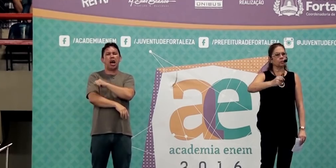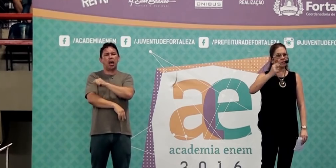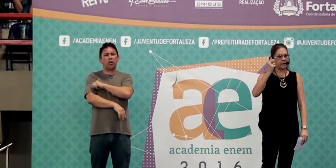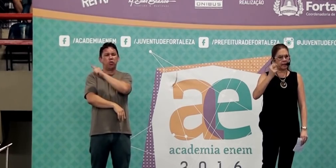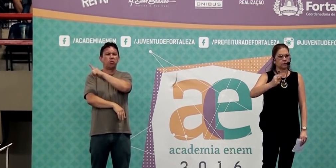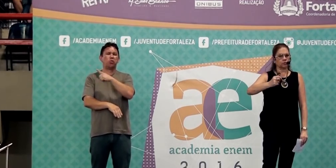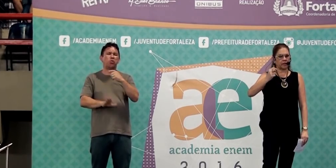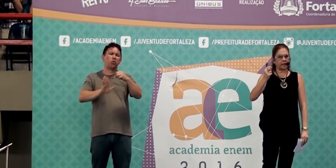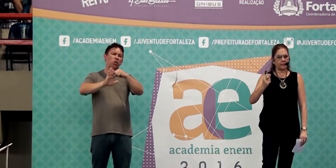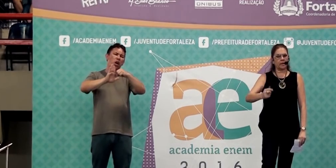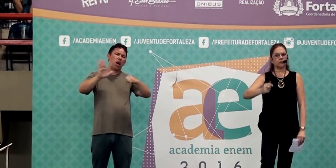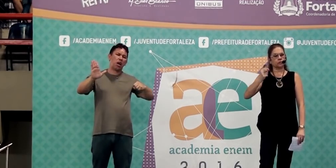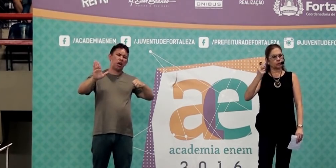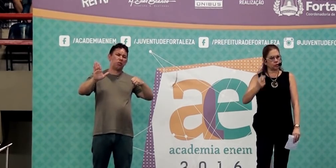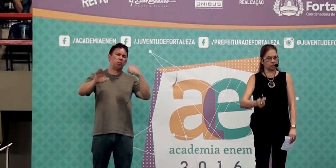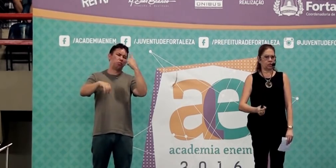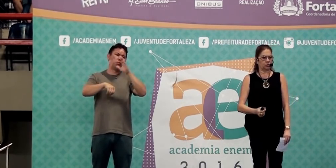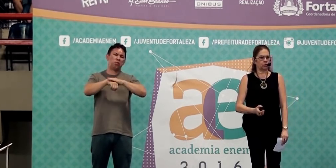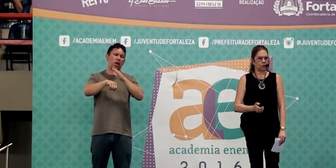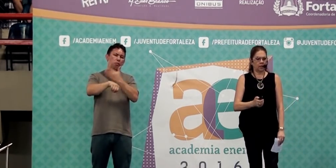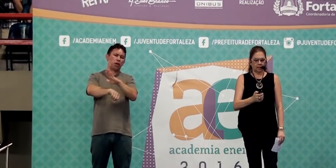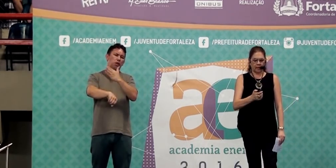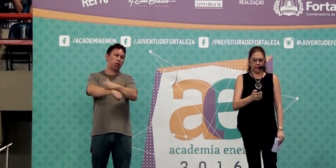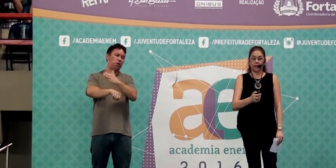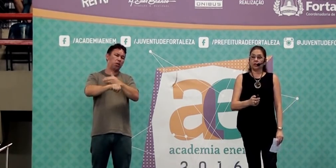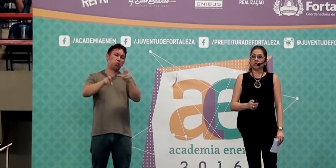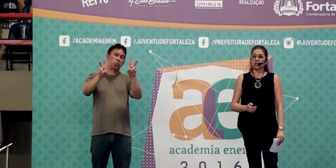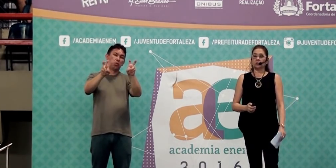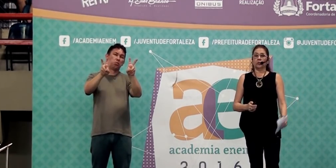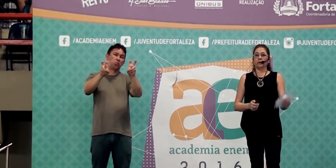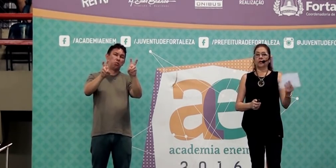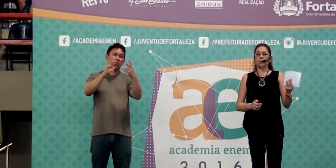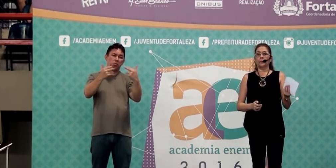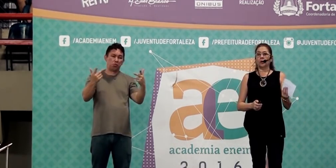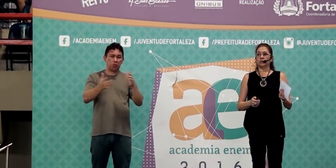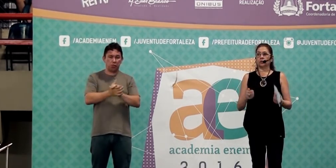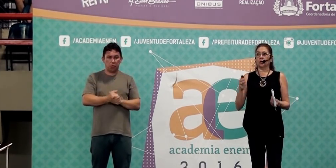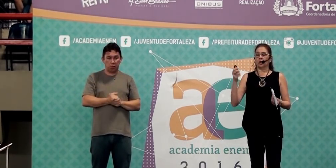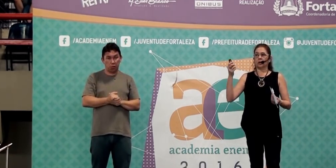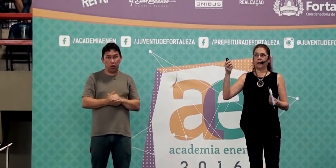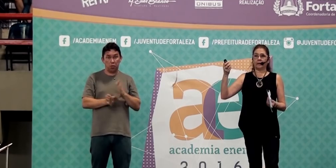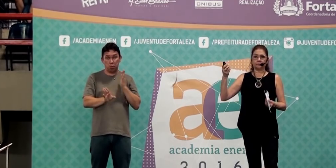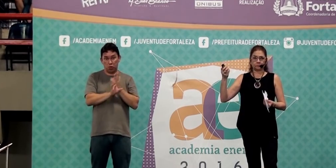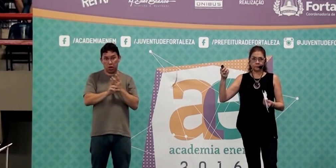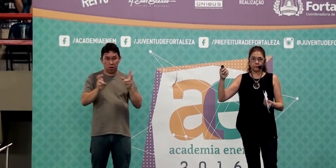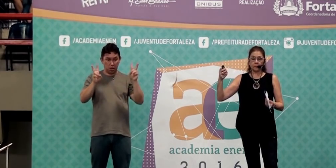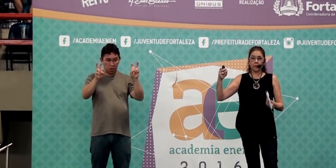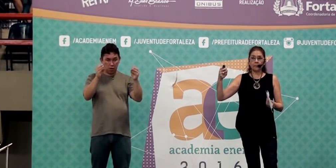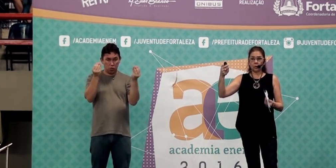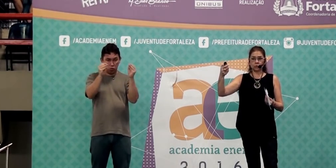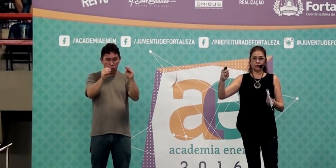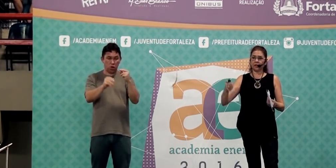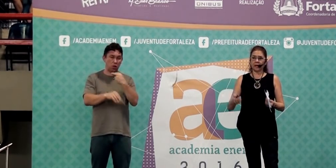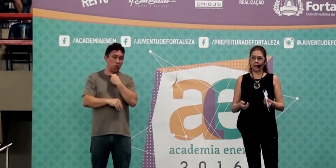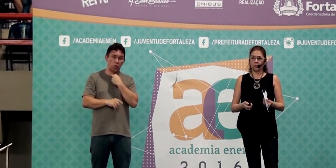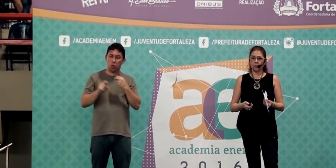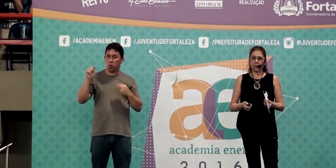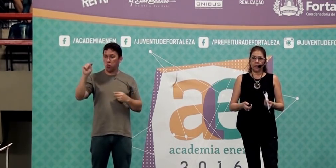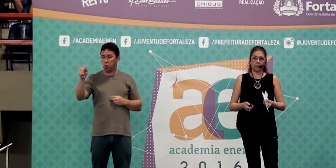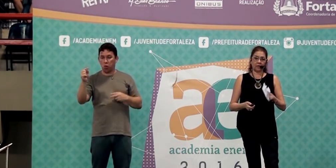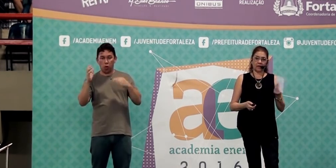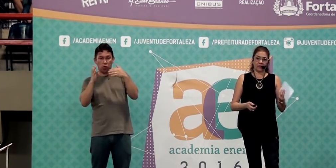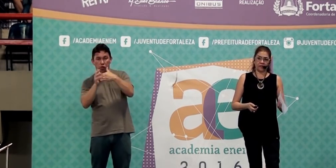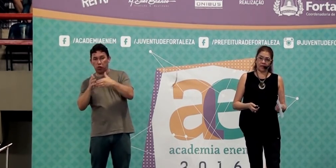um ano entregando treinamentos com título, tá? Título, eu não posso colocar ponto